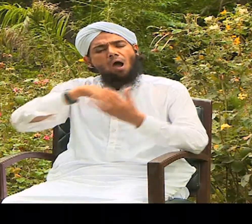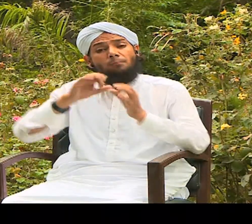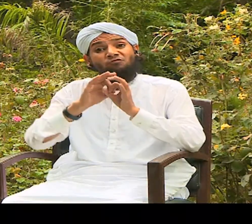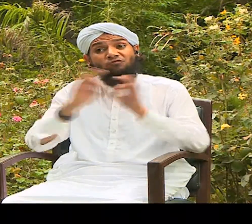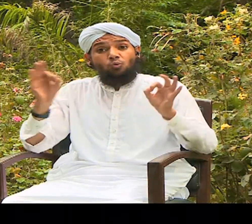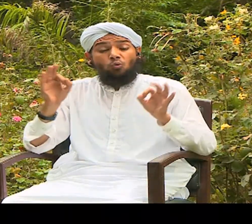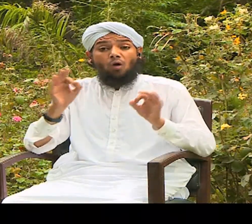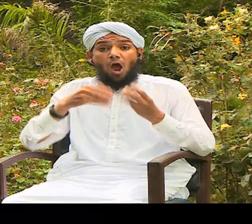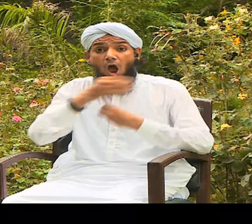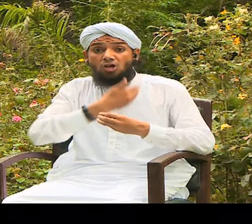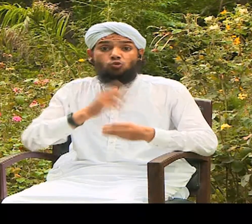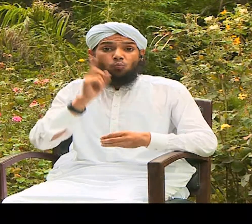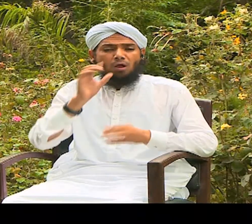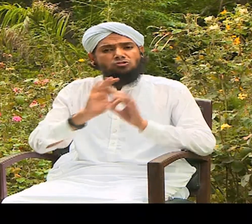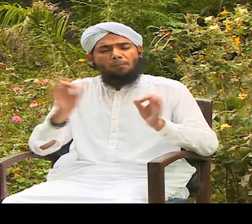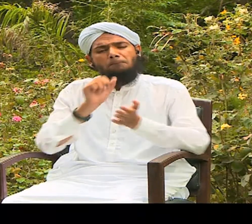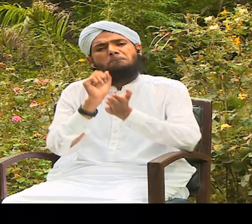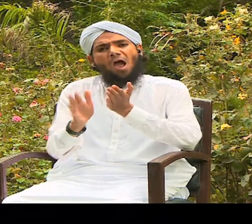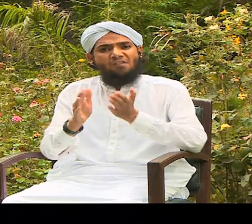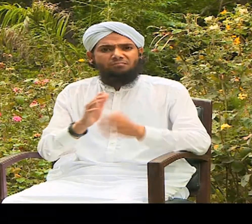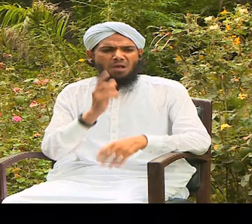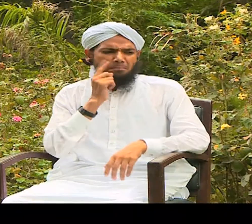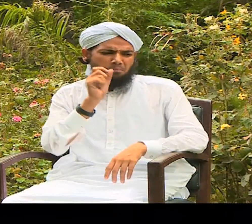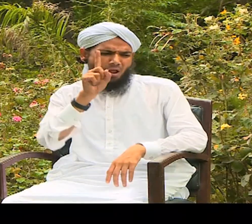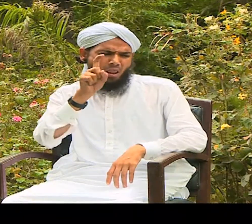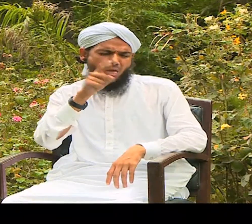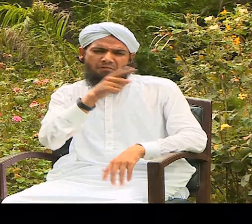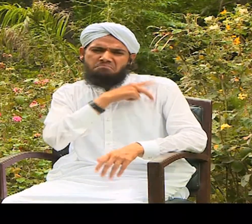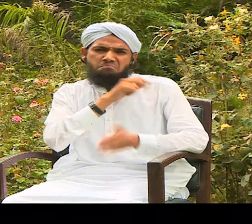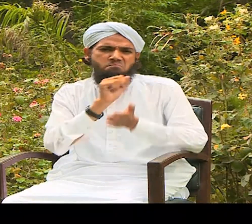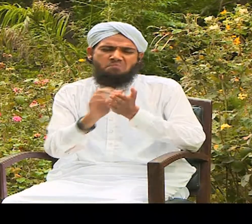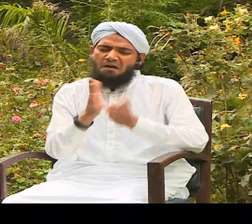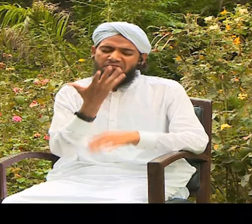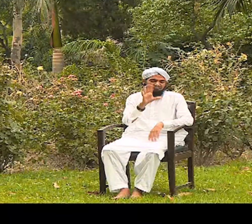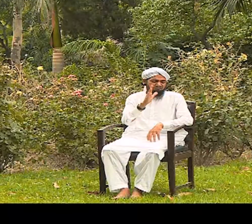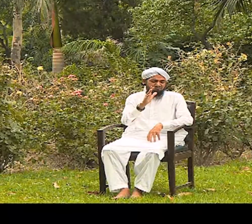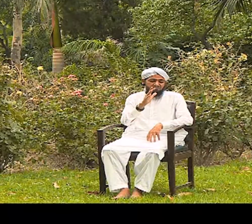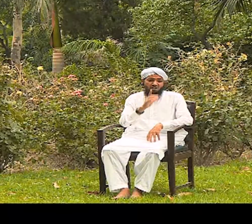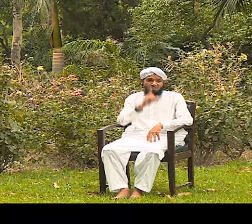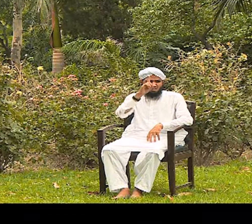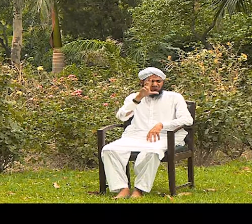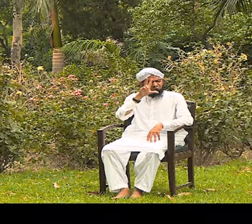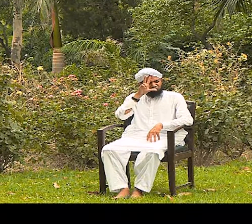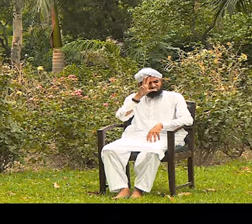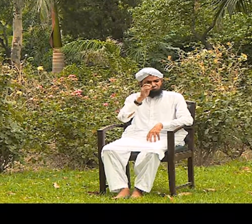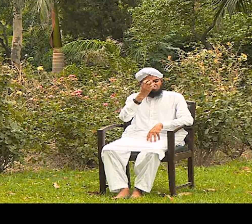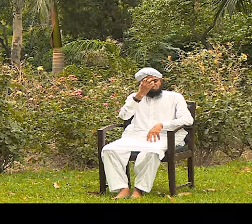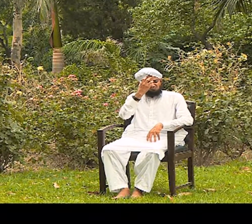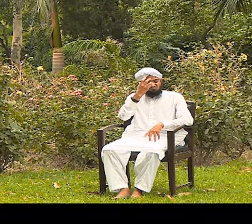اور عمرہ کرنے والے کو بخش دیا ہے، لیکن ایک شخص کی مغفرت نہیں کی گئی۔ اللہ پاک کا اس شخص پر بہت